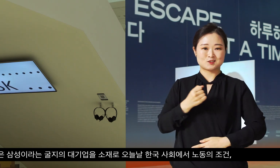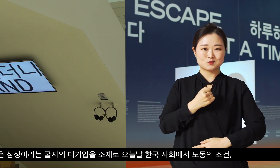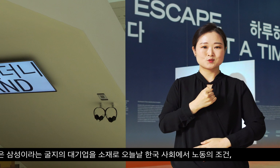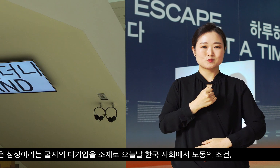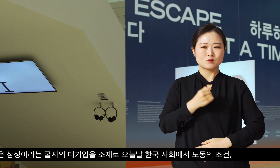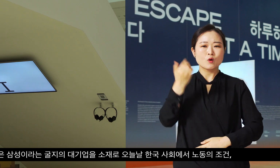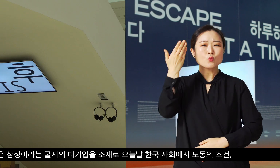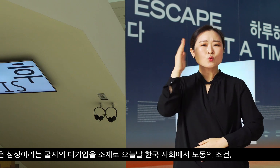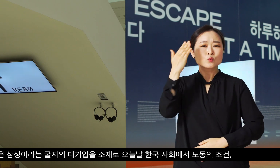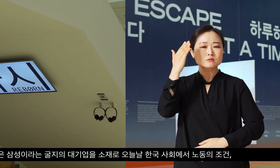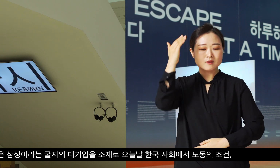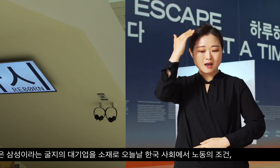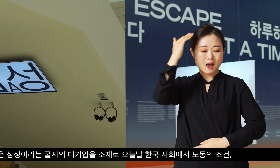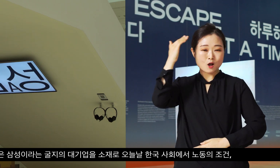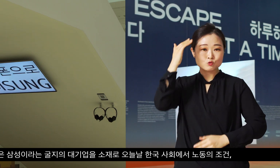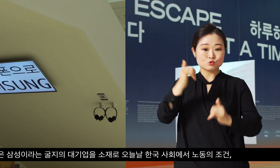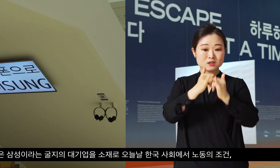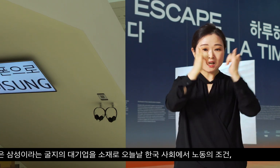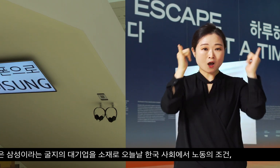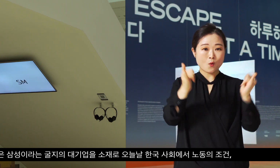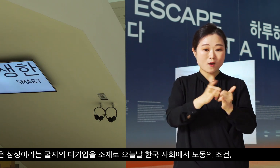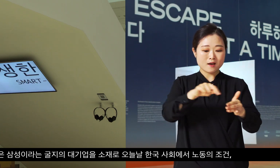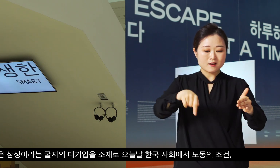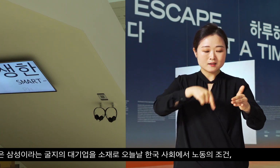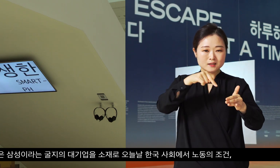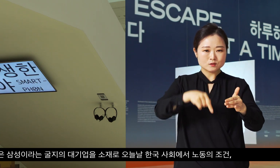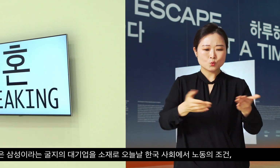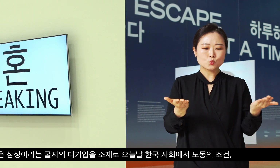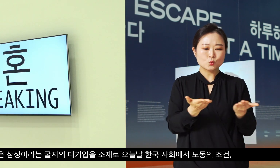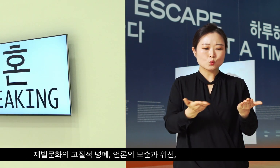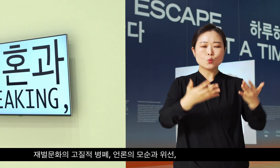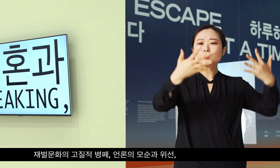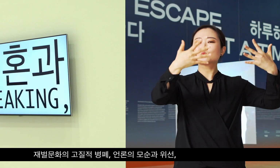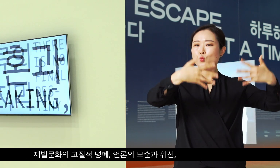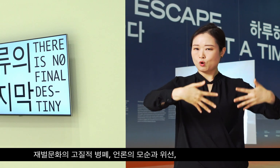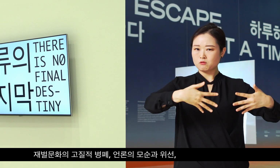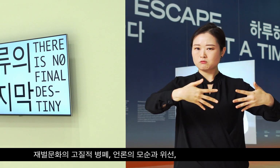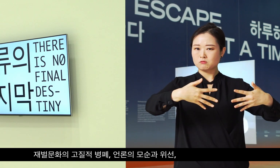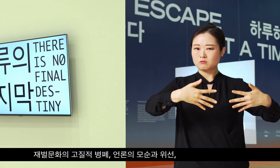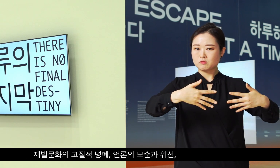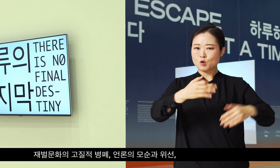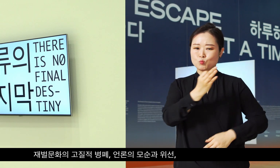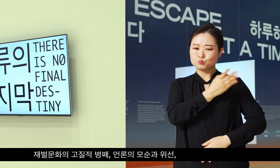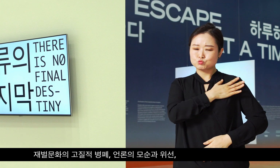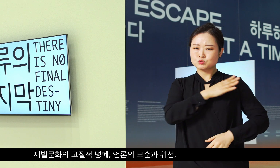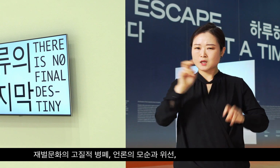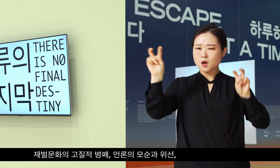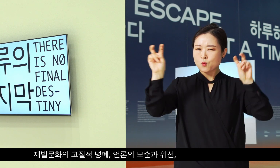오늘날 한국 사회에서 노동의 조건, 재벌 문화의 고질적 병폐,